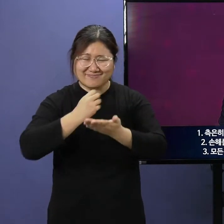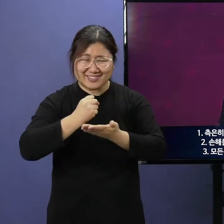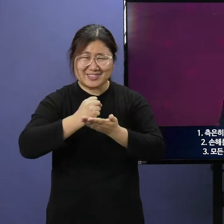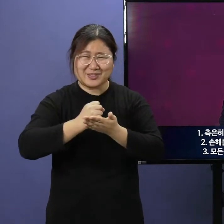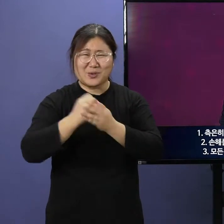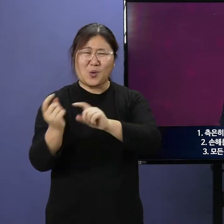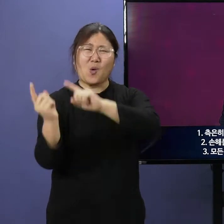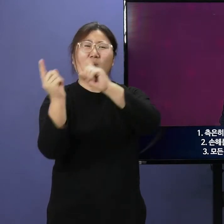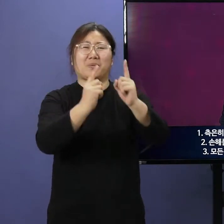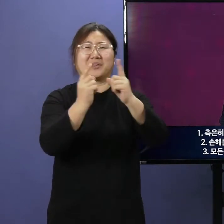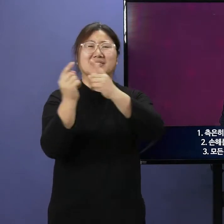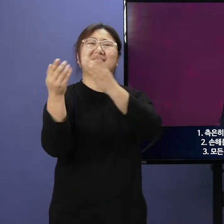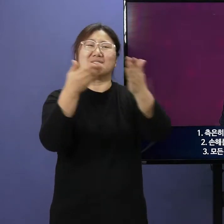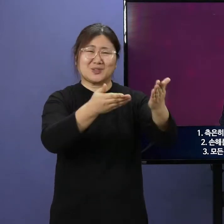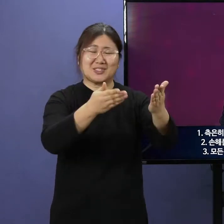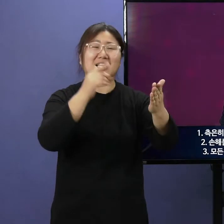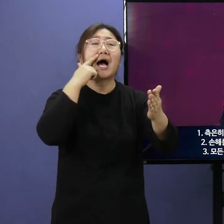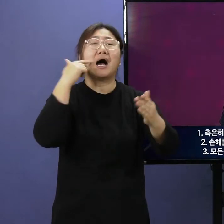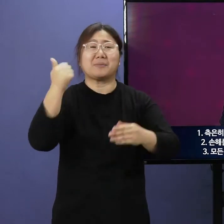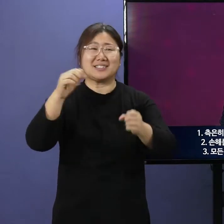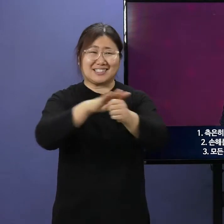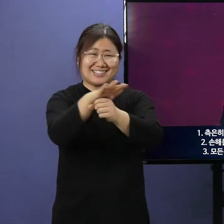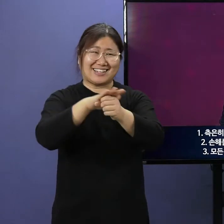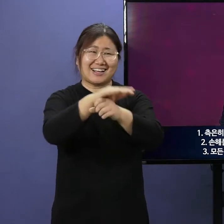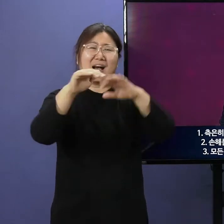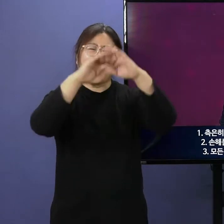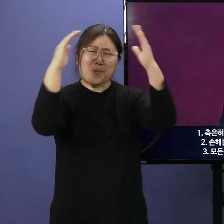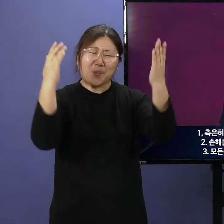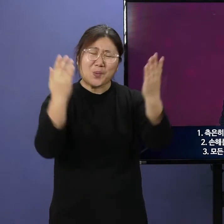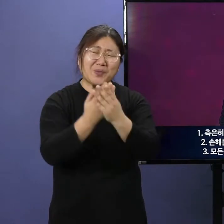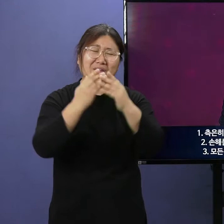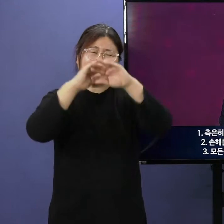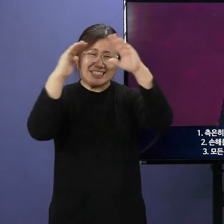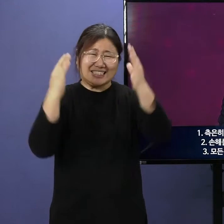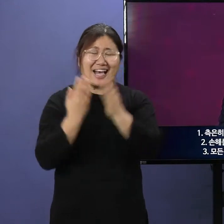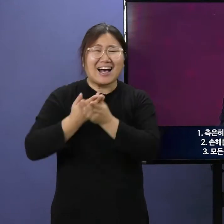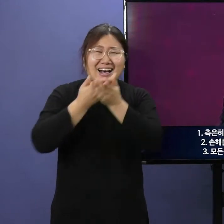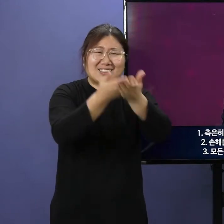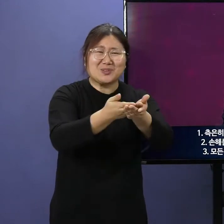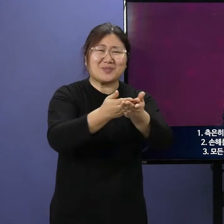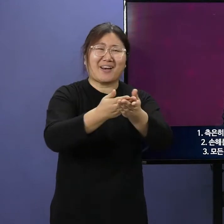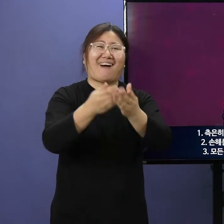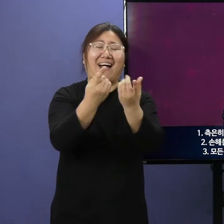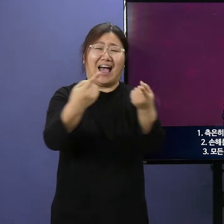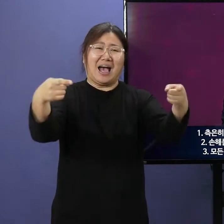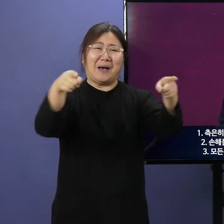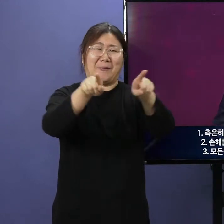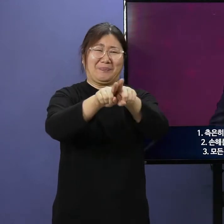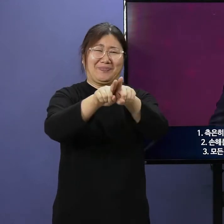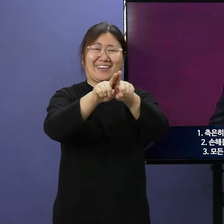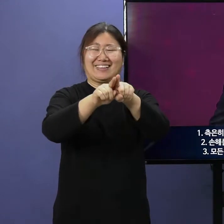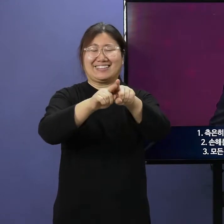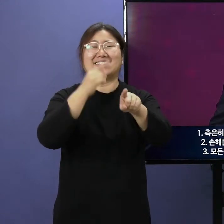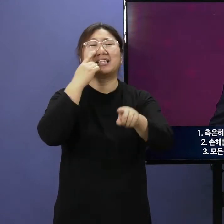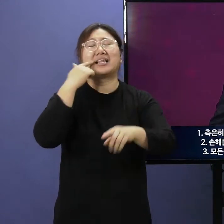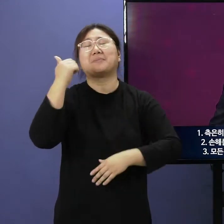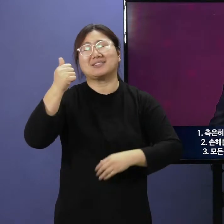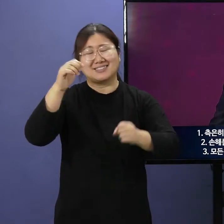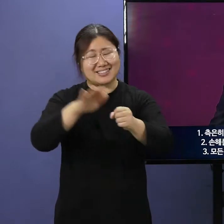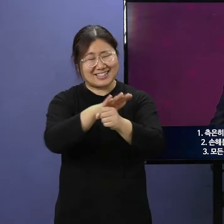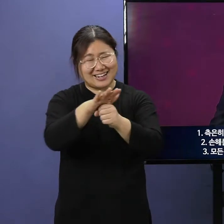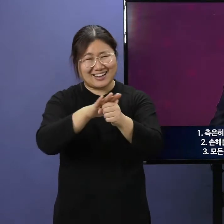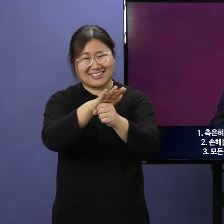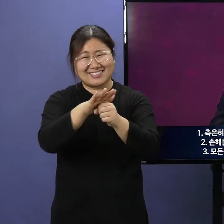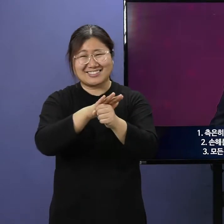모든 것을 다 주며 함께 해주는 아버지의 사랑. 여러분, 이 사랑을